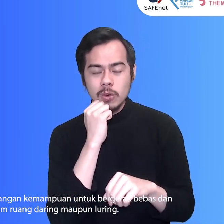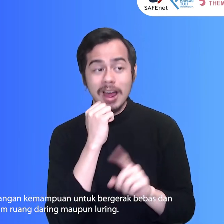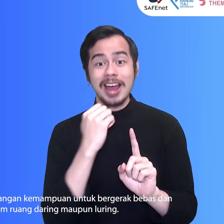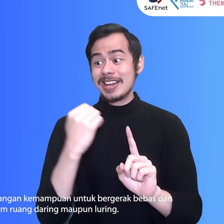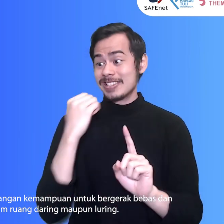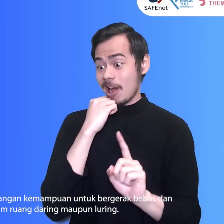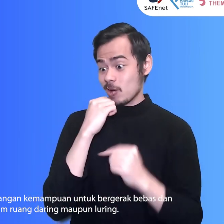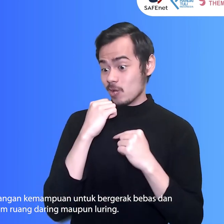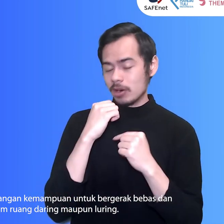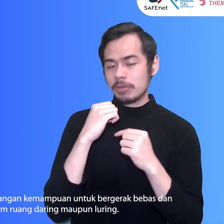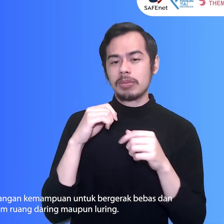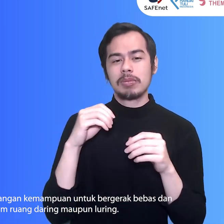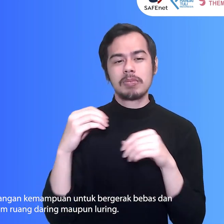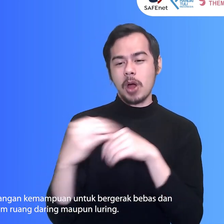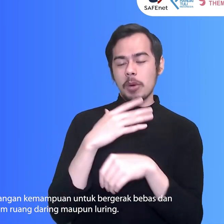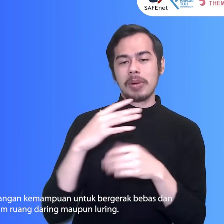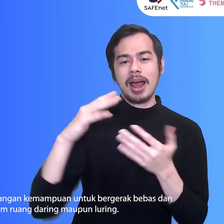dan kehilangan penghasilan